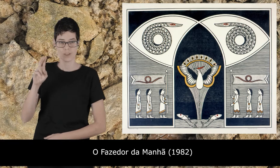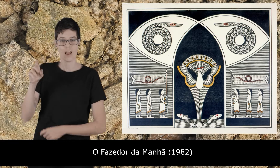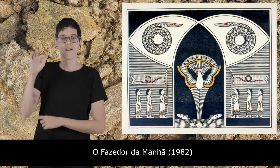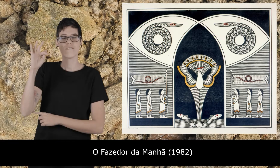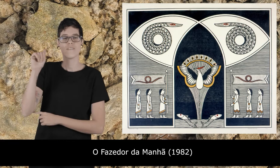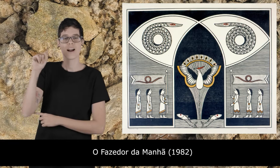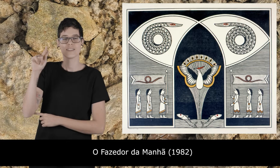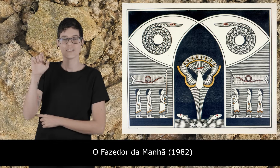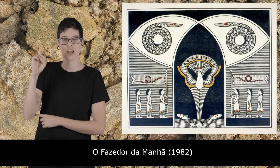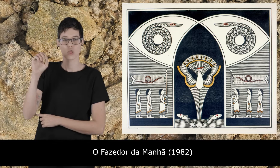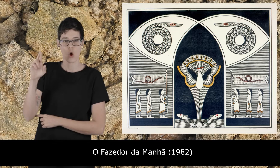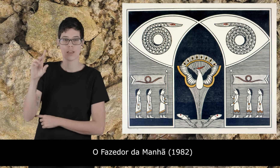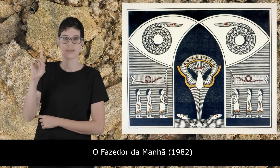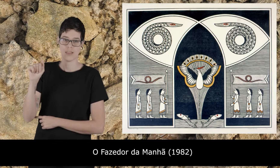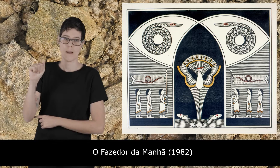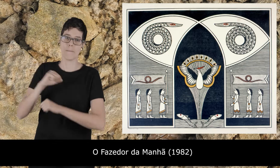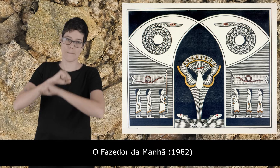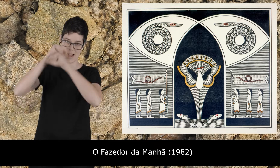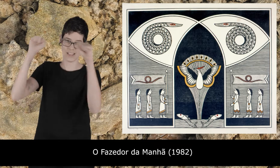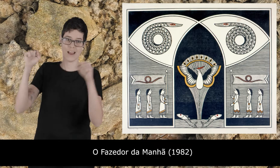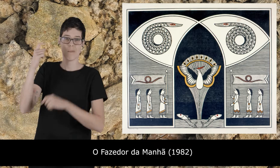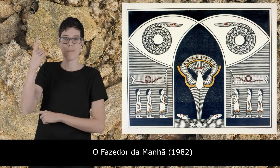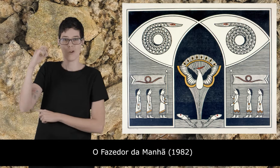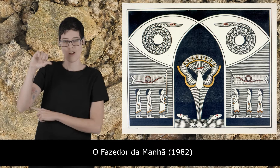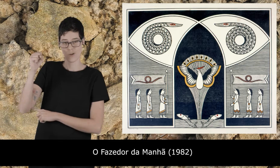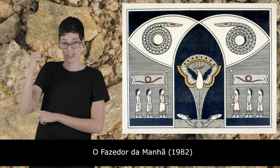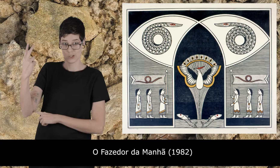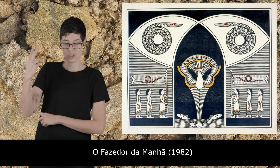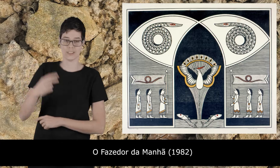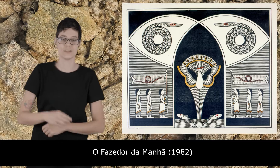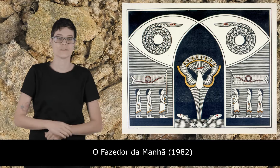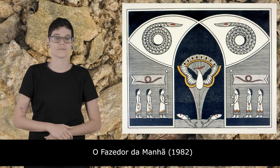O Fazedor da Manhã, 1982.